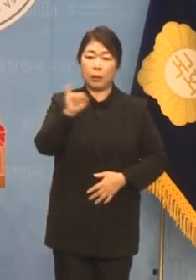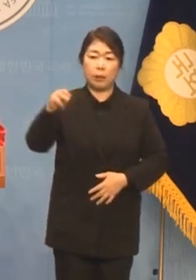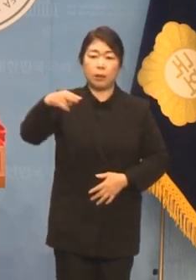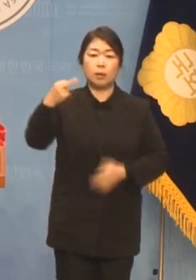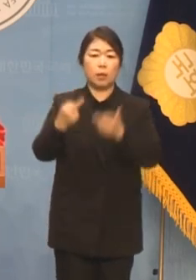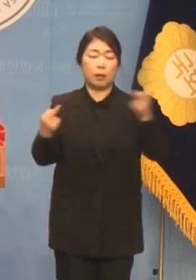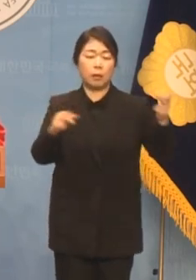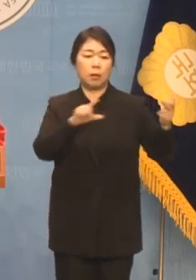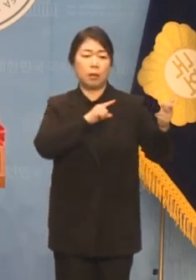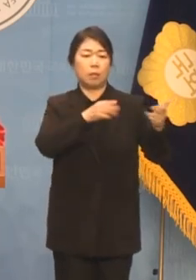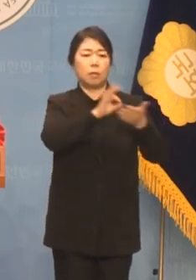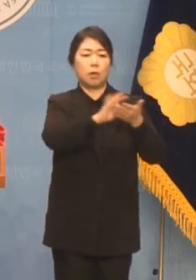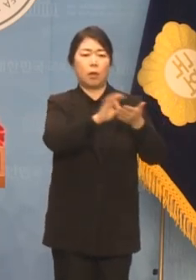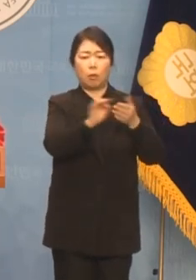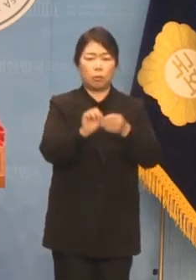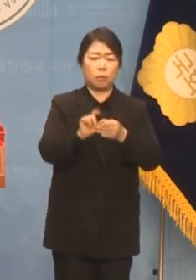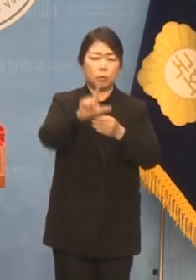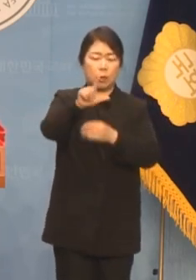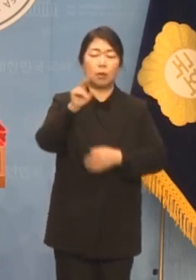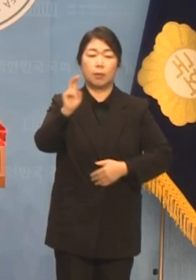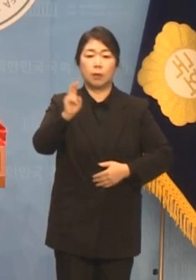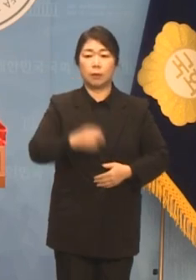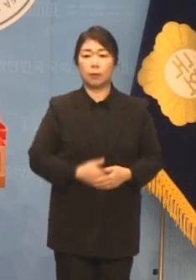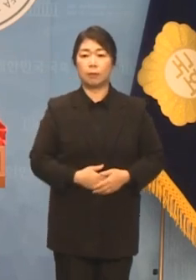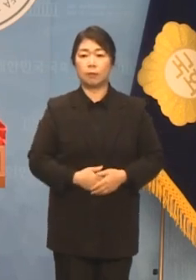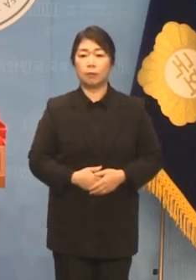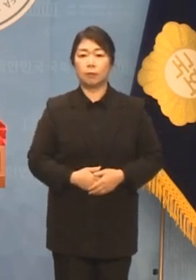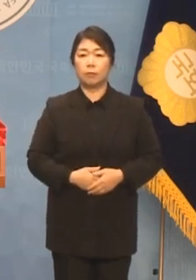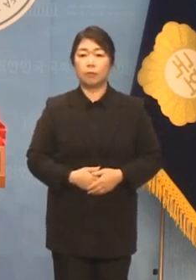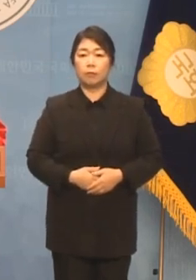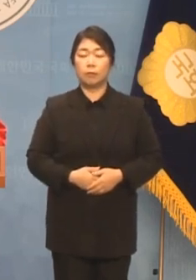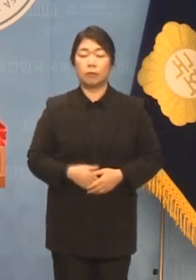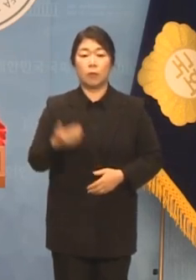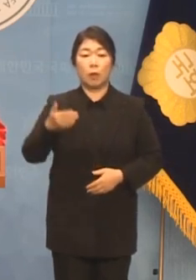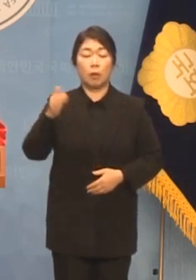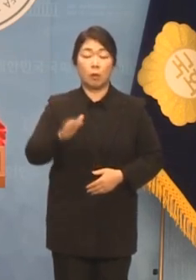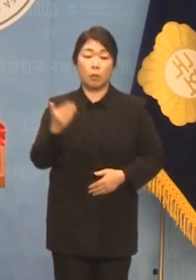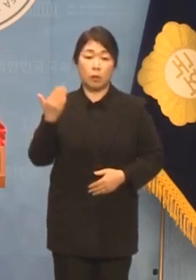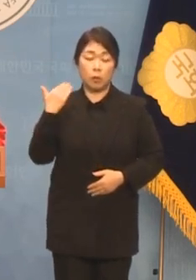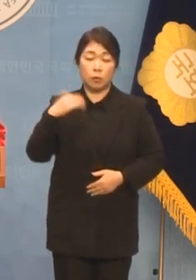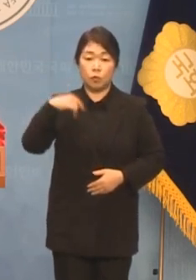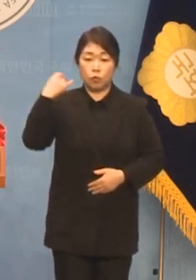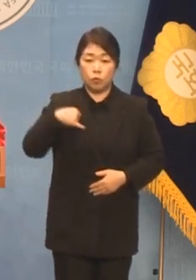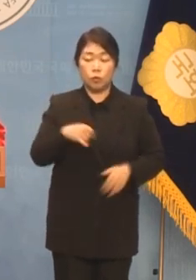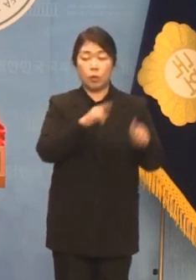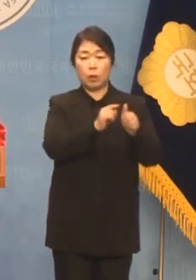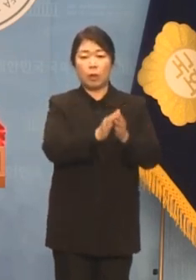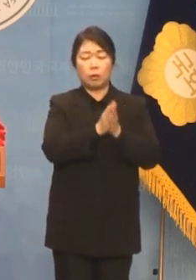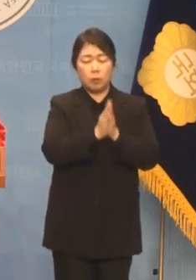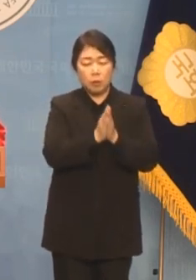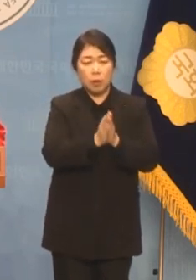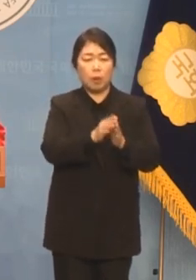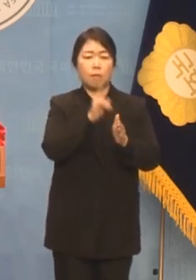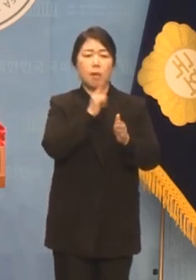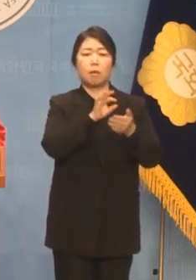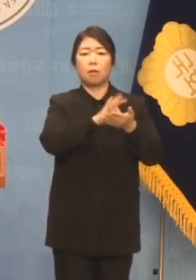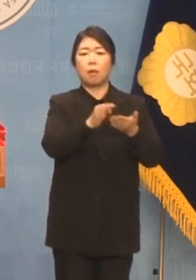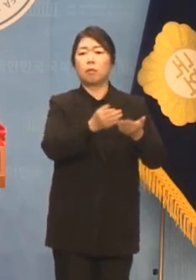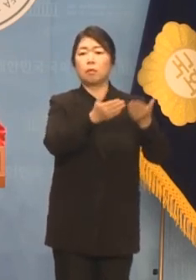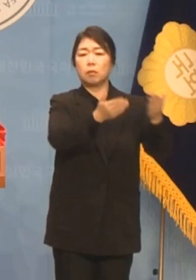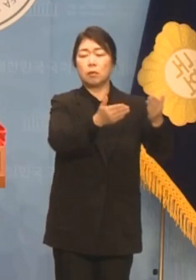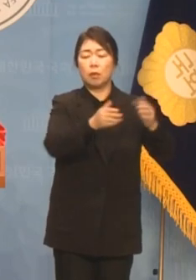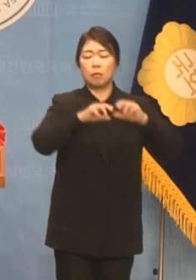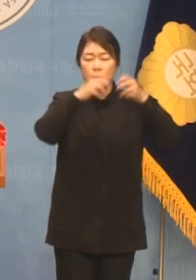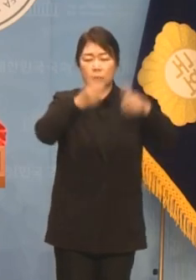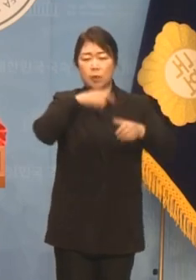수 있다는 우려가 나오고 있습니다 하지만 최근 중국에게 새시의 발언으로 국제적 망신을